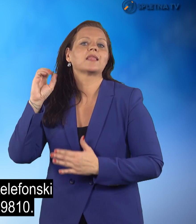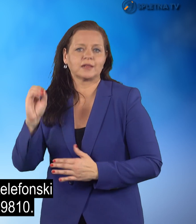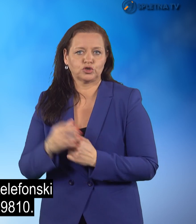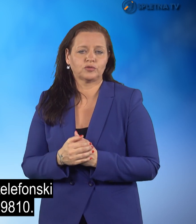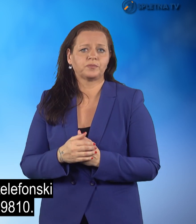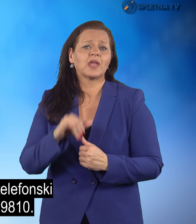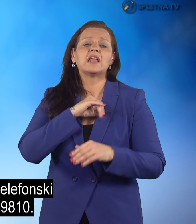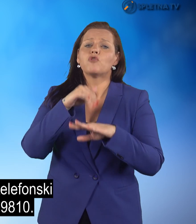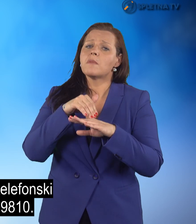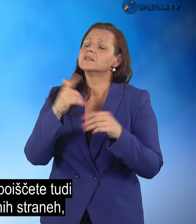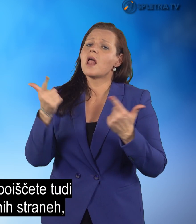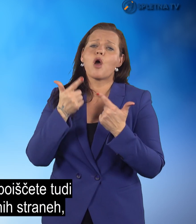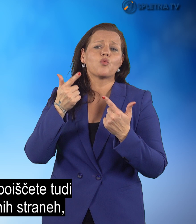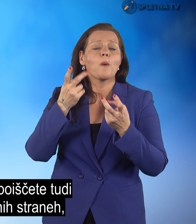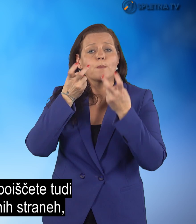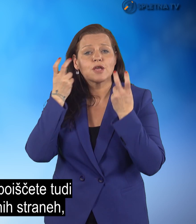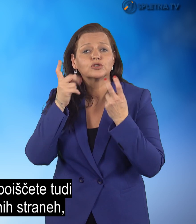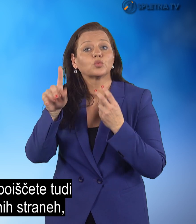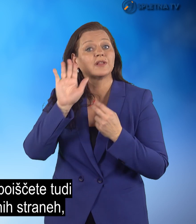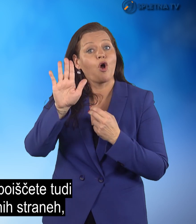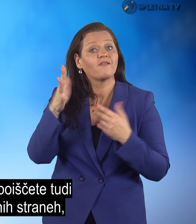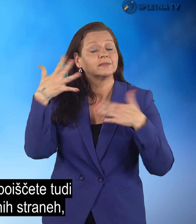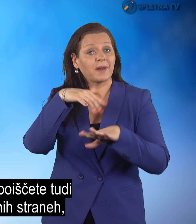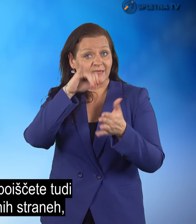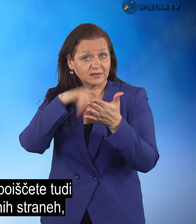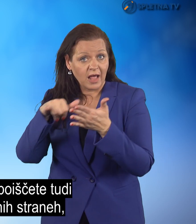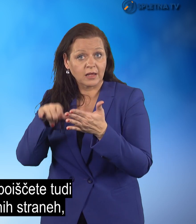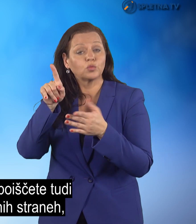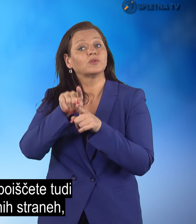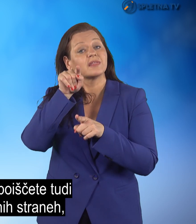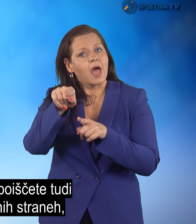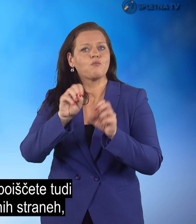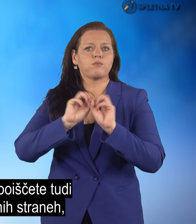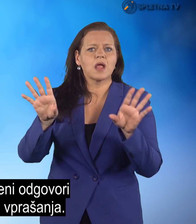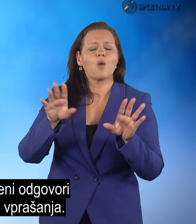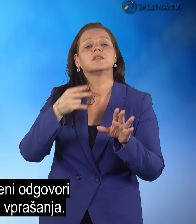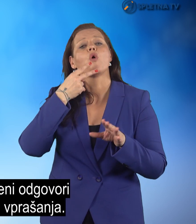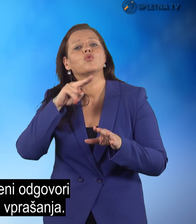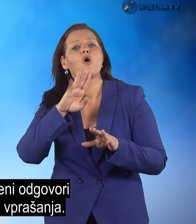080 98 10. Informacije lahko poiščete tudi na njihovih